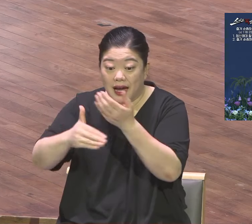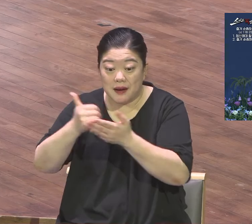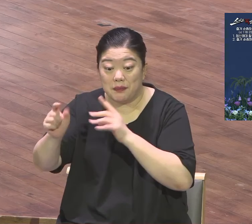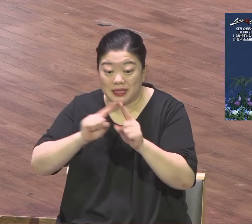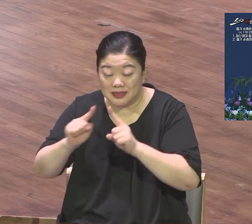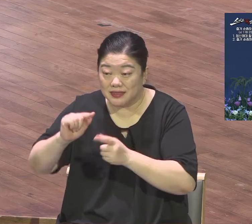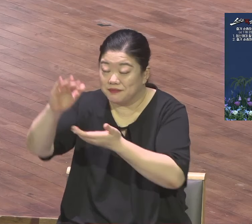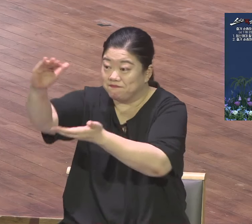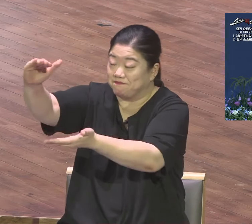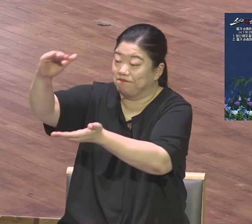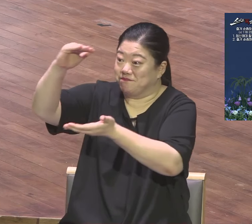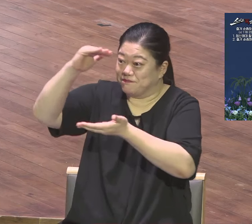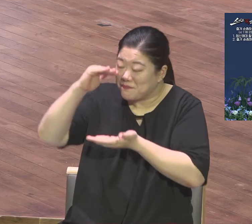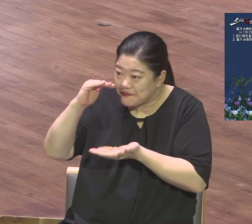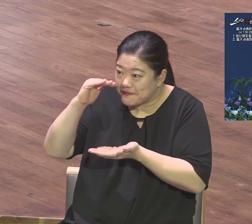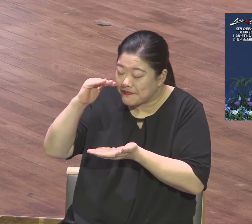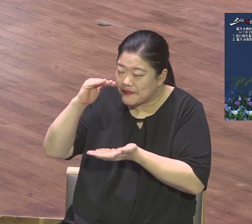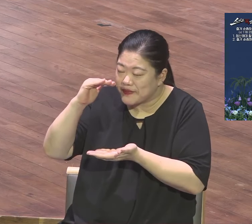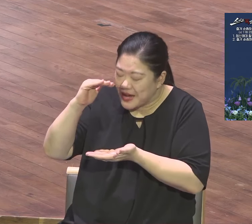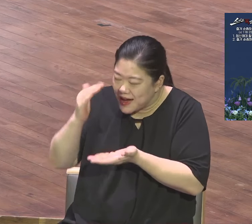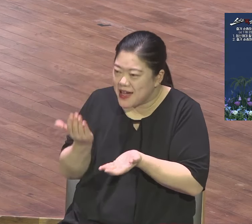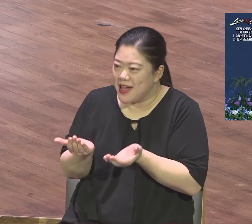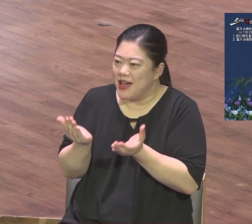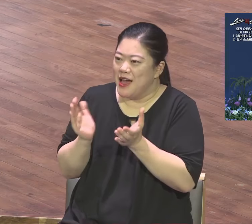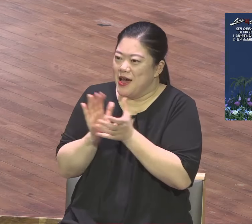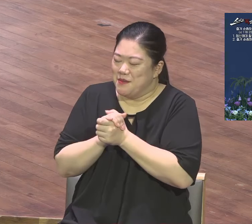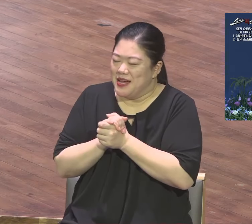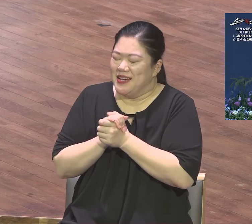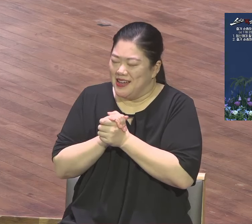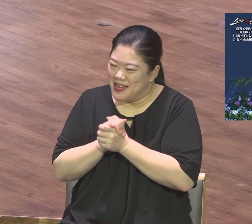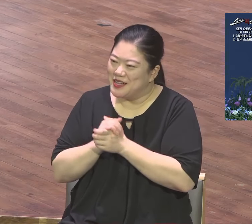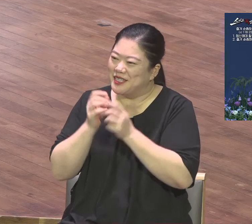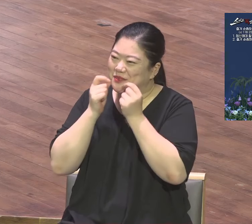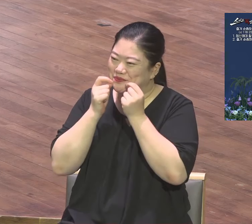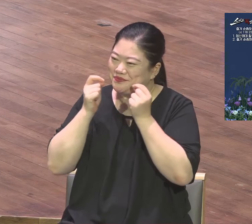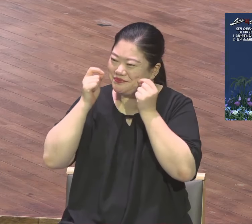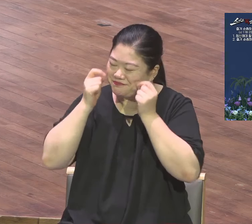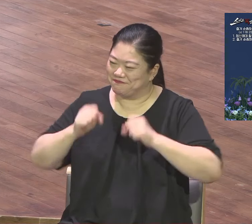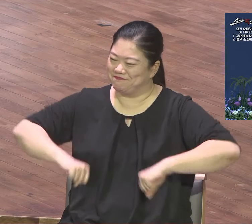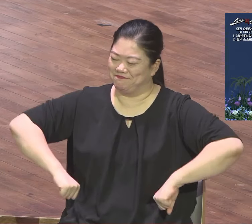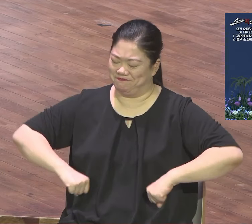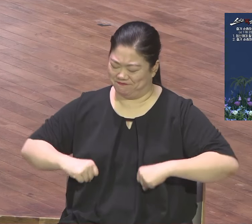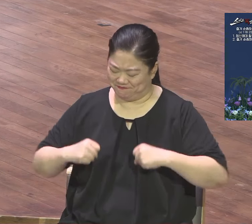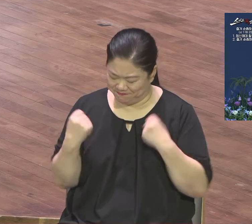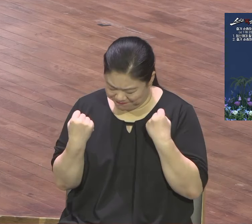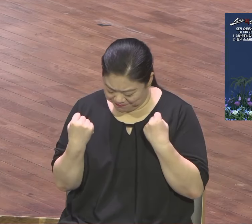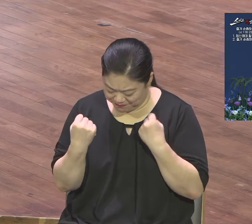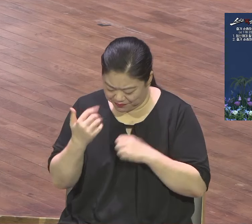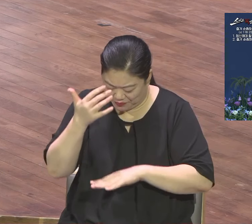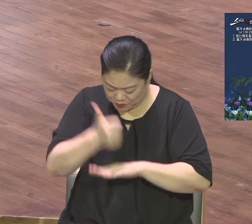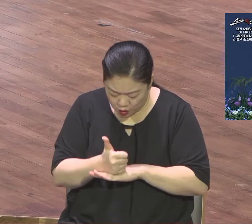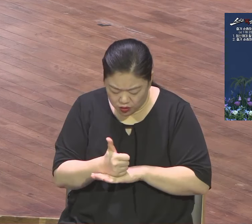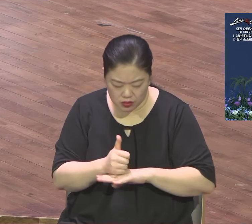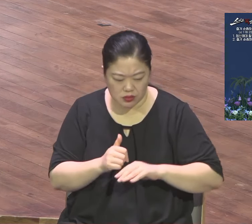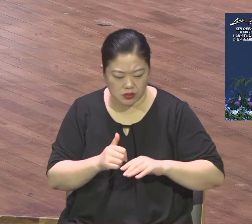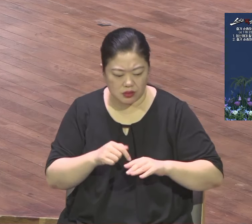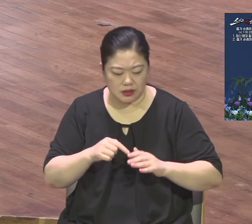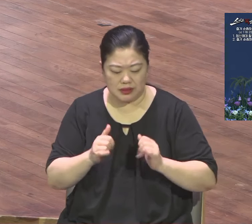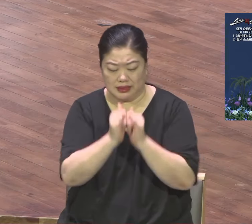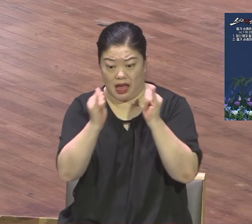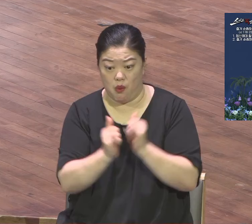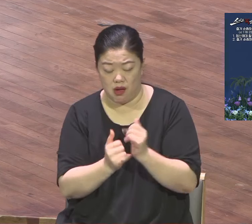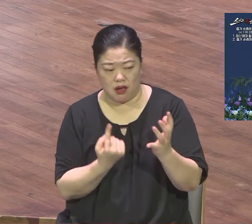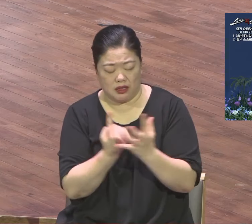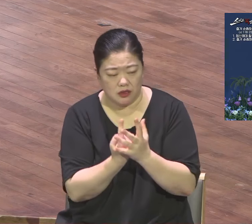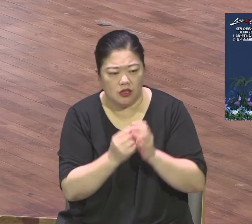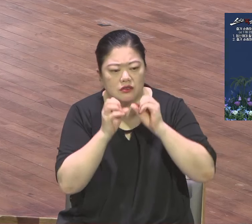순종하면서 하나님께서 완벽하게 체험해 주시는 축복을 체험하는 삶을 살면서 풍성한 삶이 뭔가를